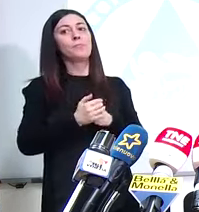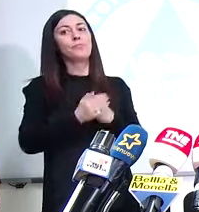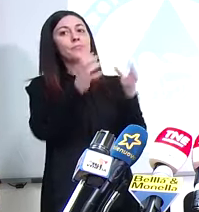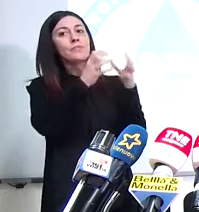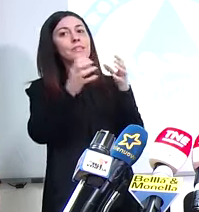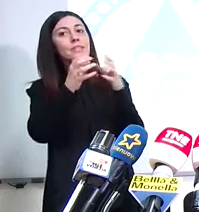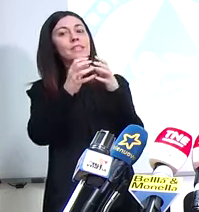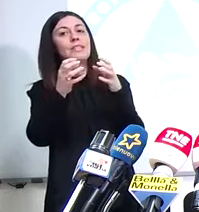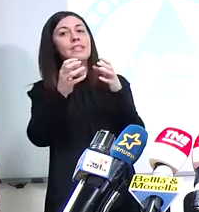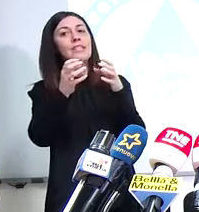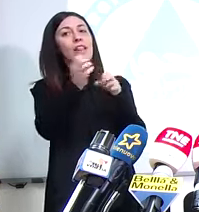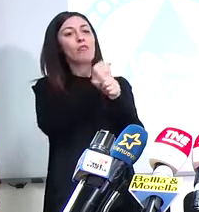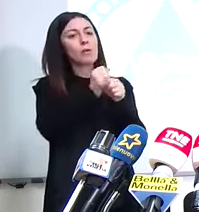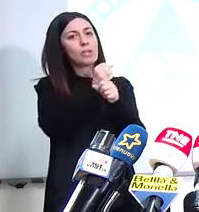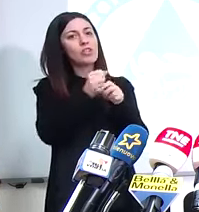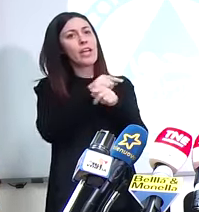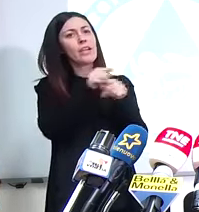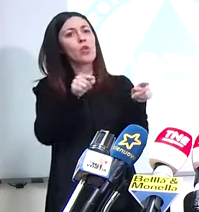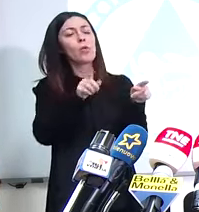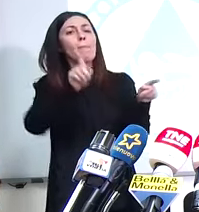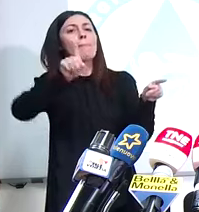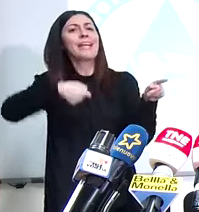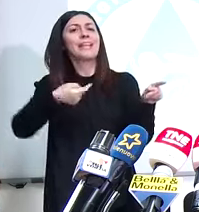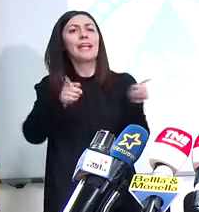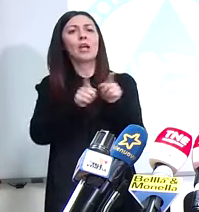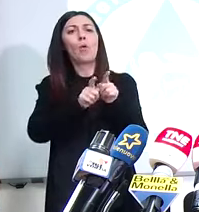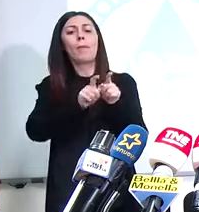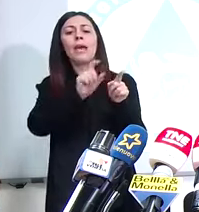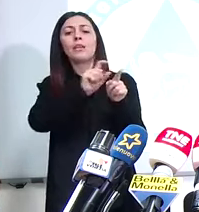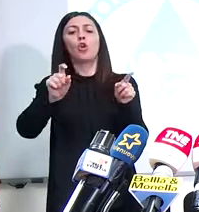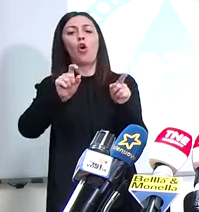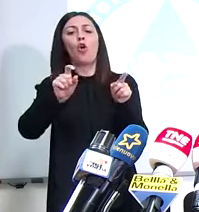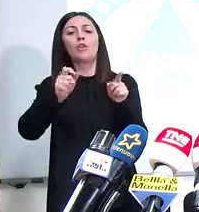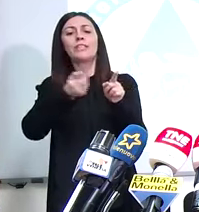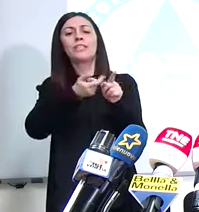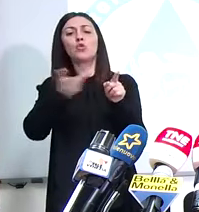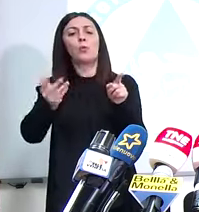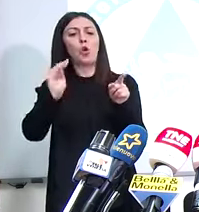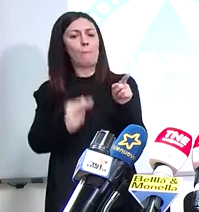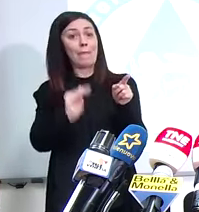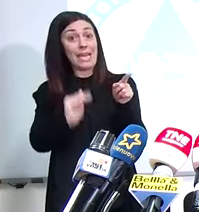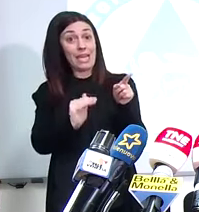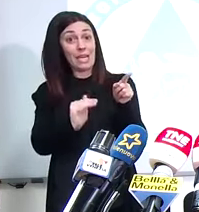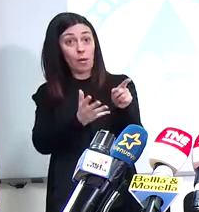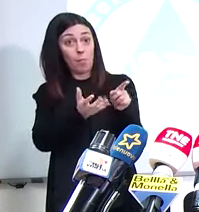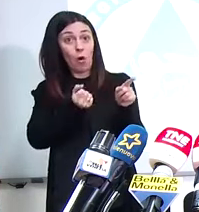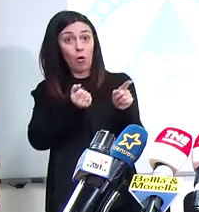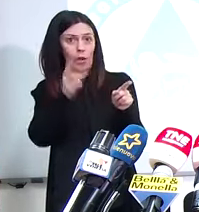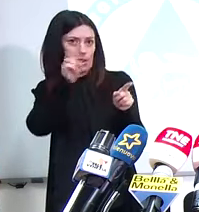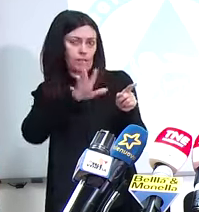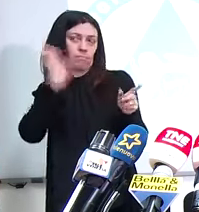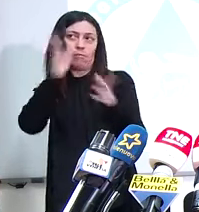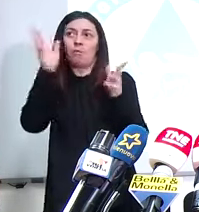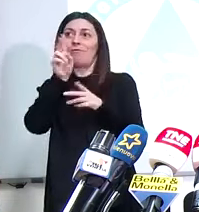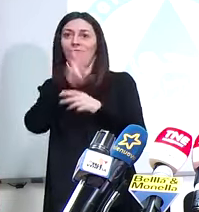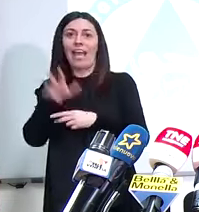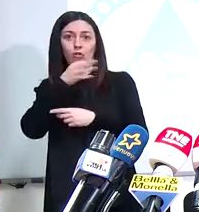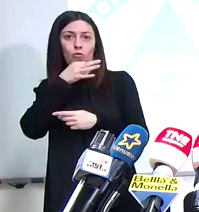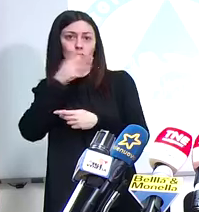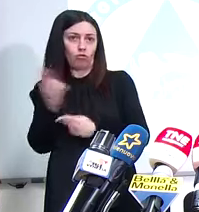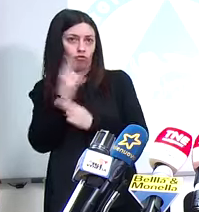di un lotto minimo di dosi che pil veneto non sarebbe in grado di sostenere cioè i milioni di dosi